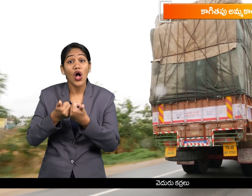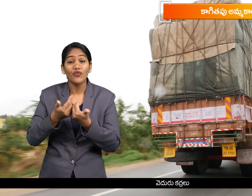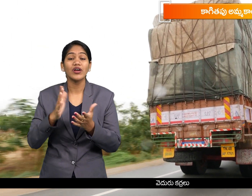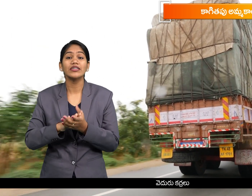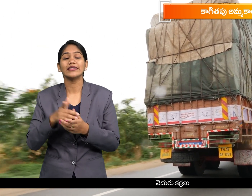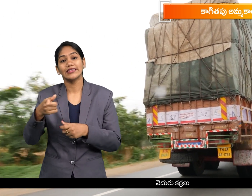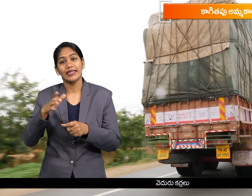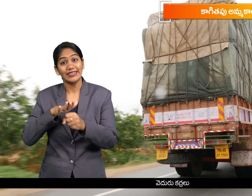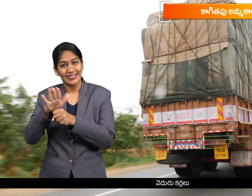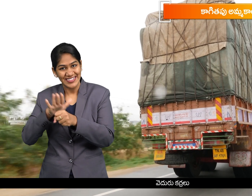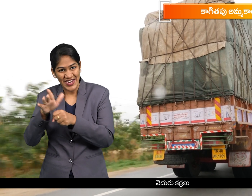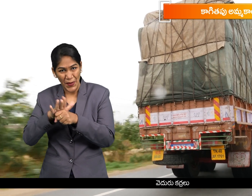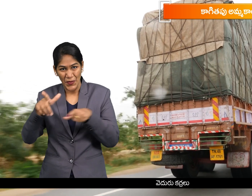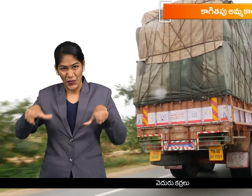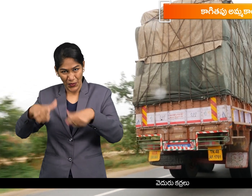వెదురు కర్రలు